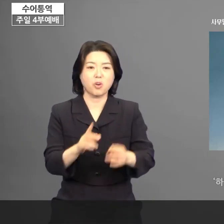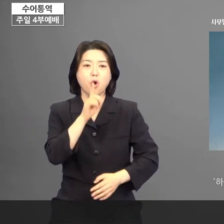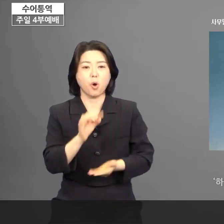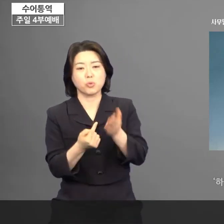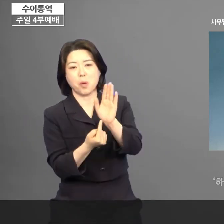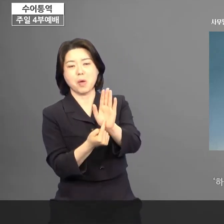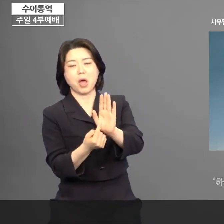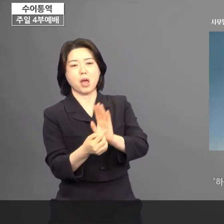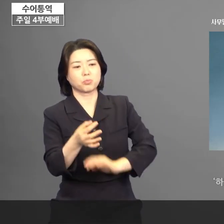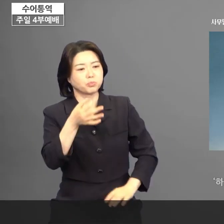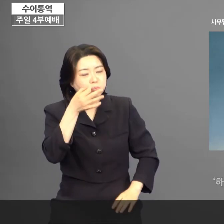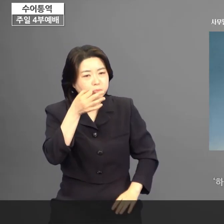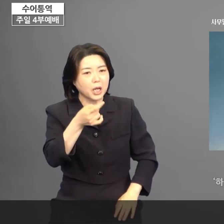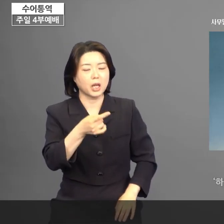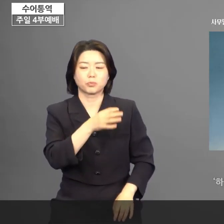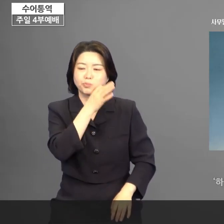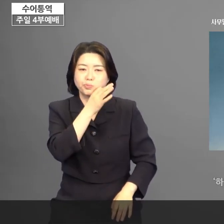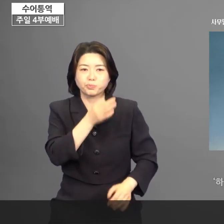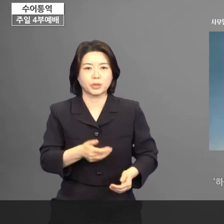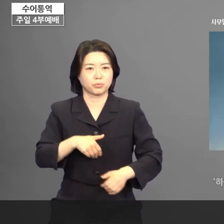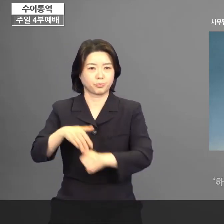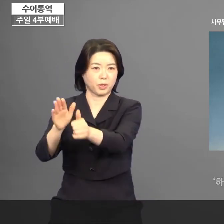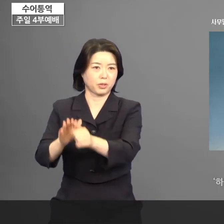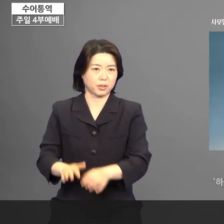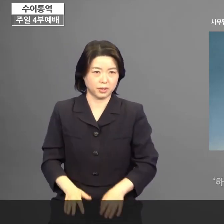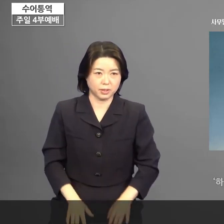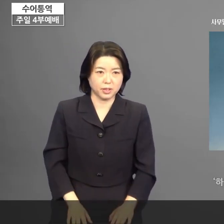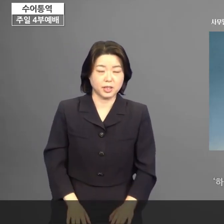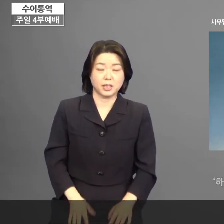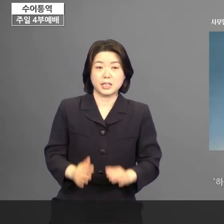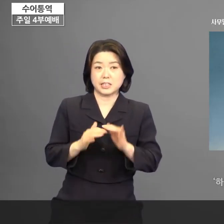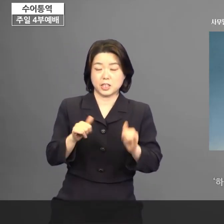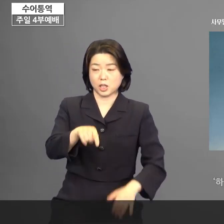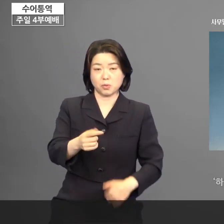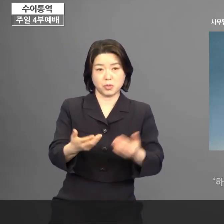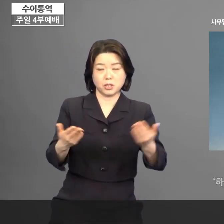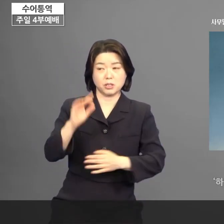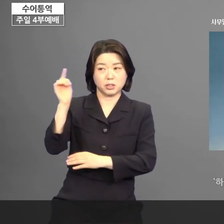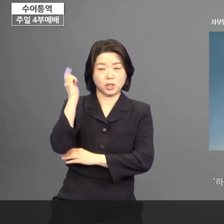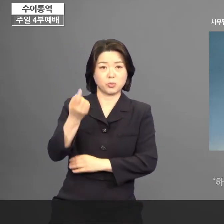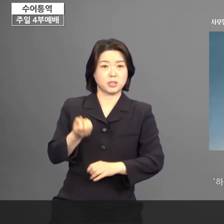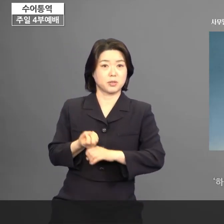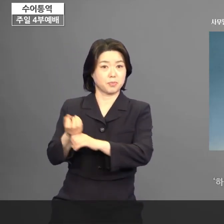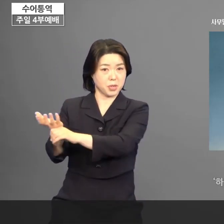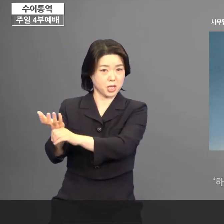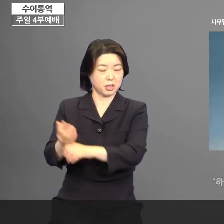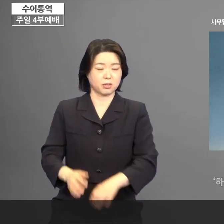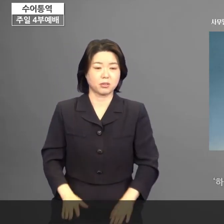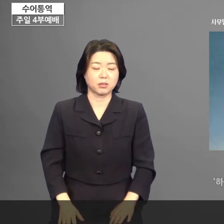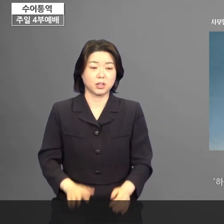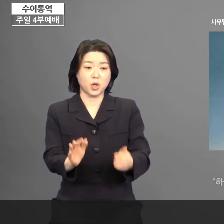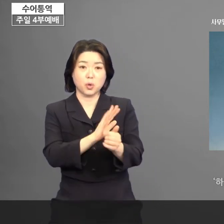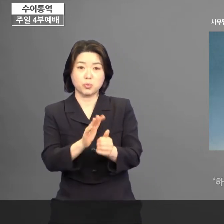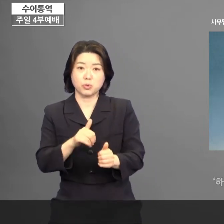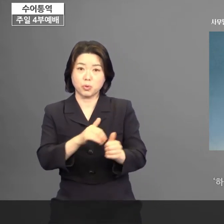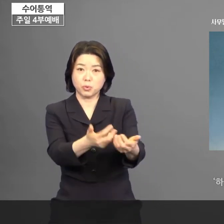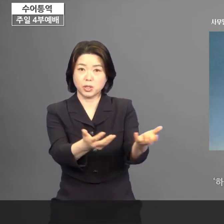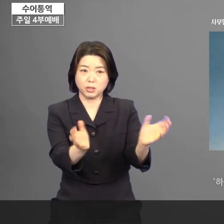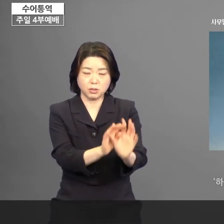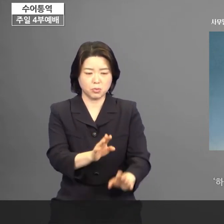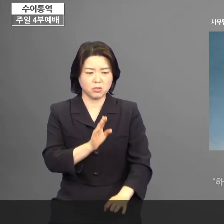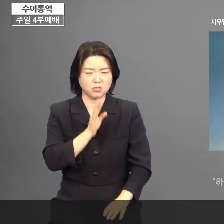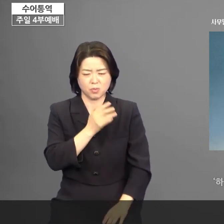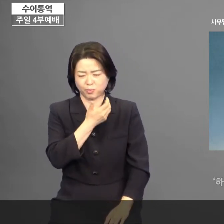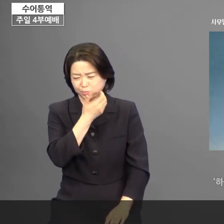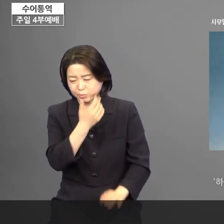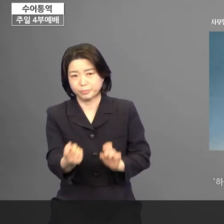해서 돌려보냈다. 사람들은 이 일을 다윗에게 알렸다. 조문사절이 너무나도 수치스러운